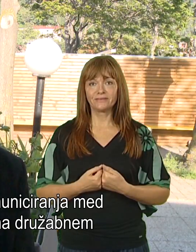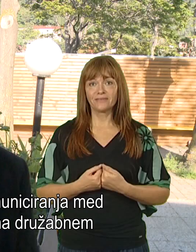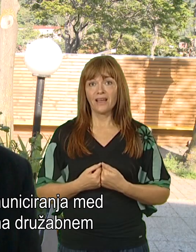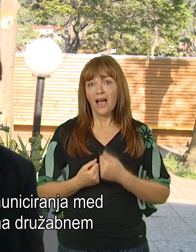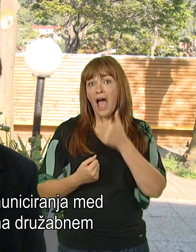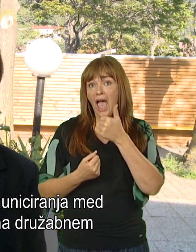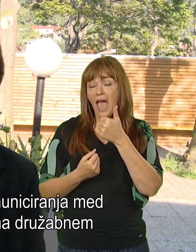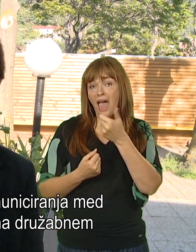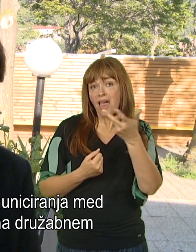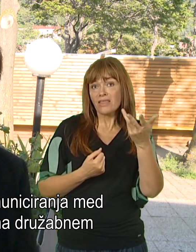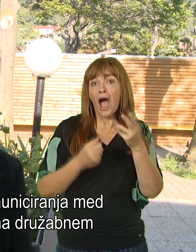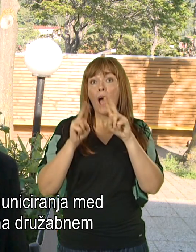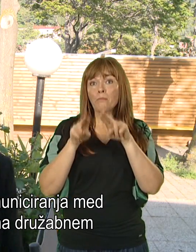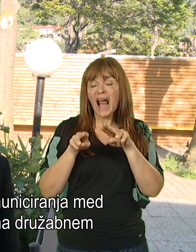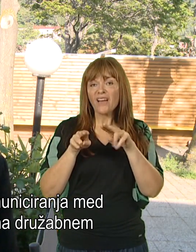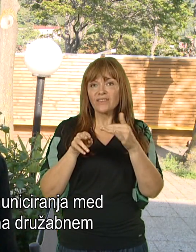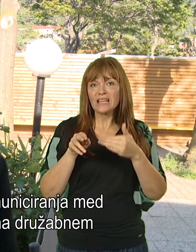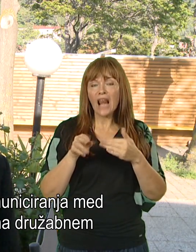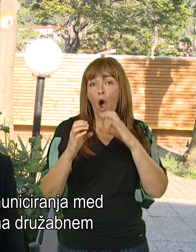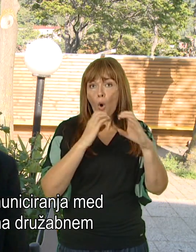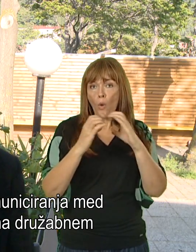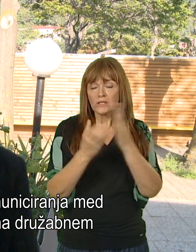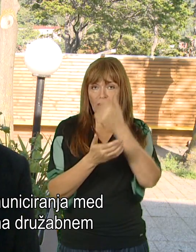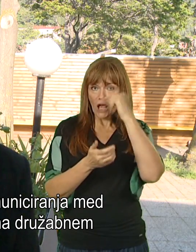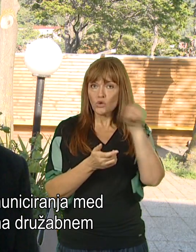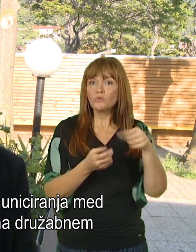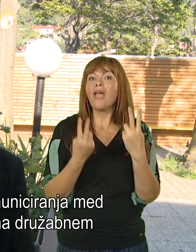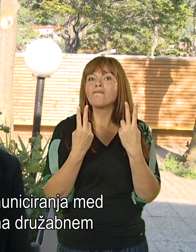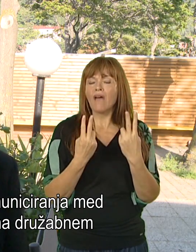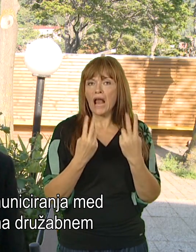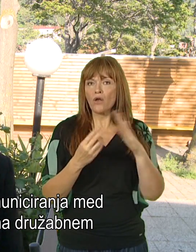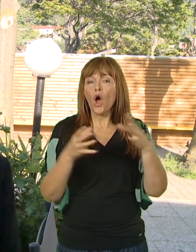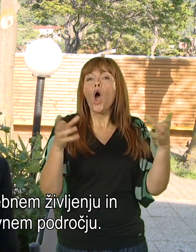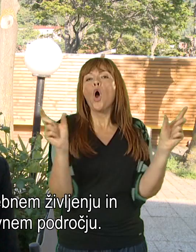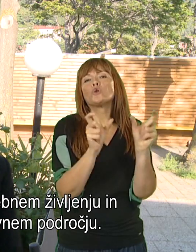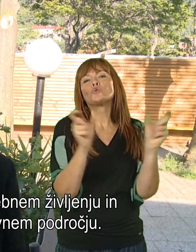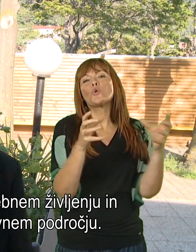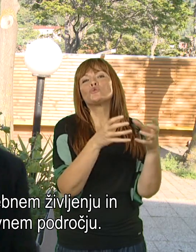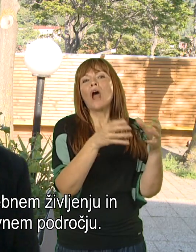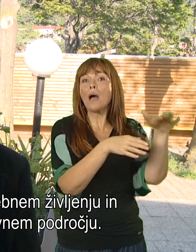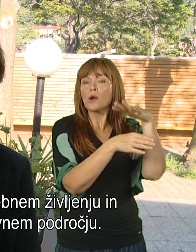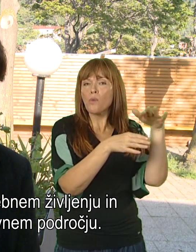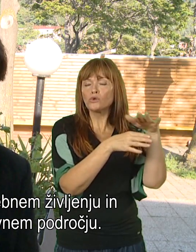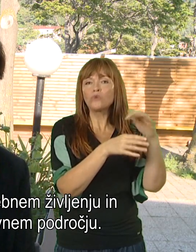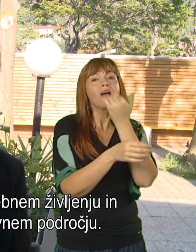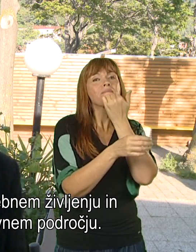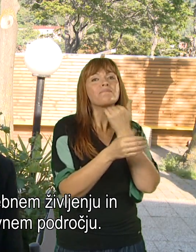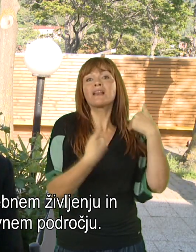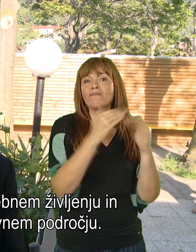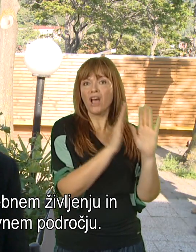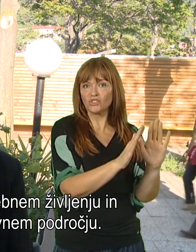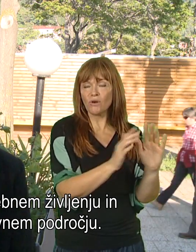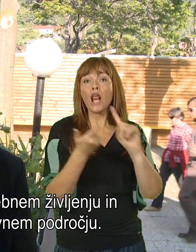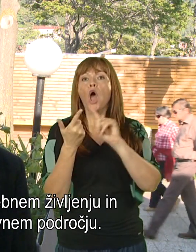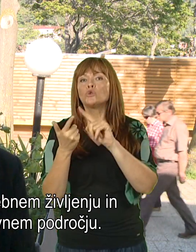Torej, ena pravila komuniciranja med ljudmi veljajo na družabnem področju in v zasebnem življenju in